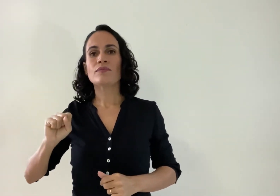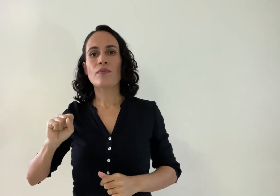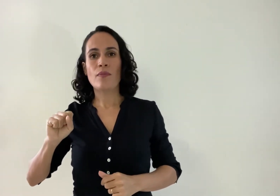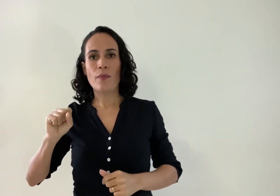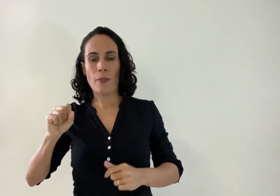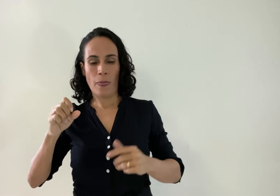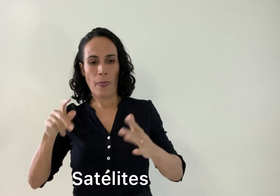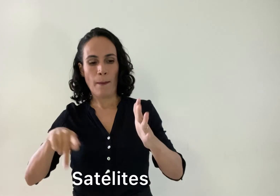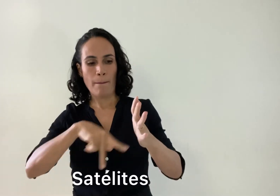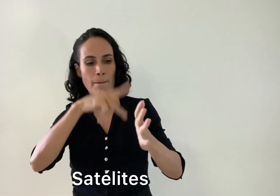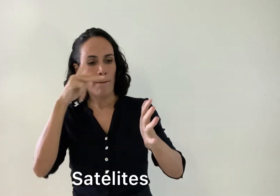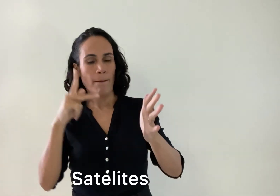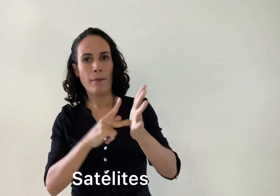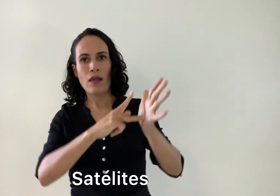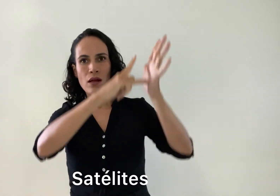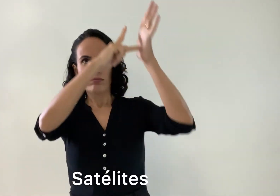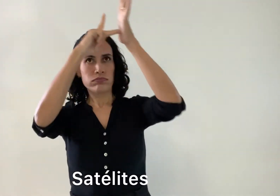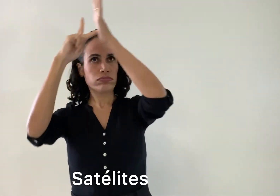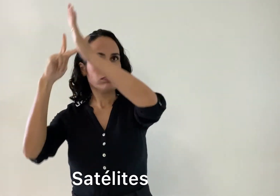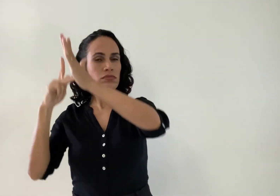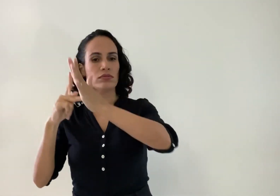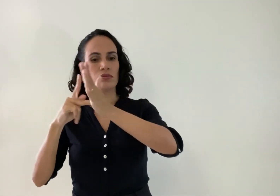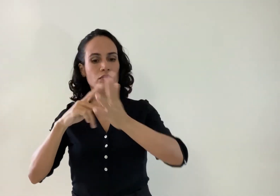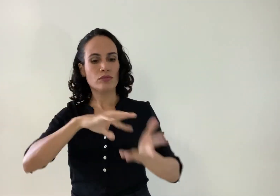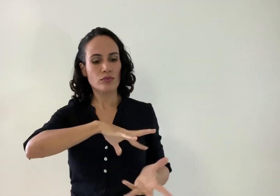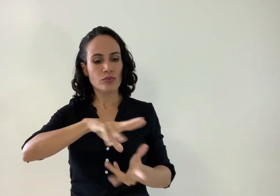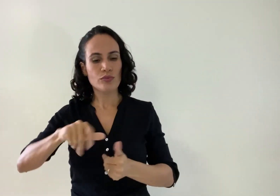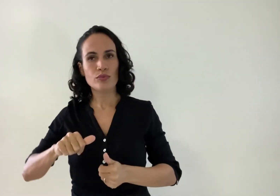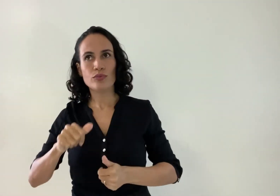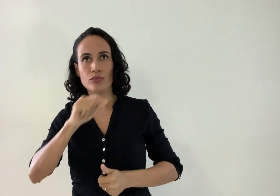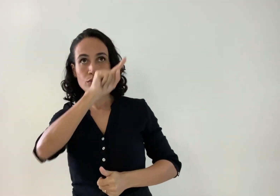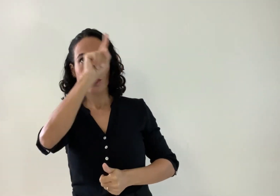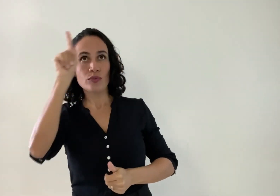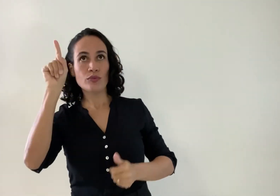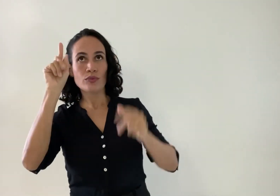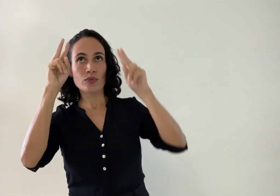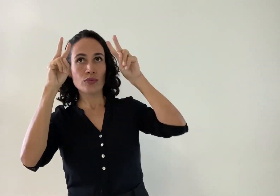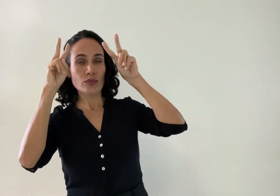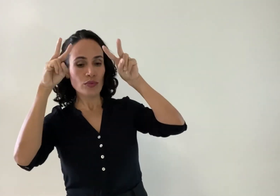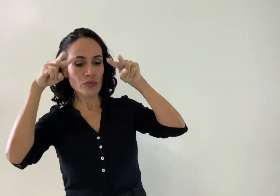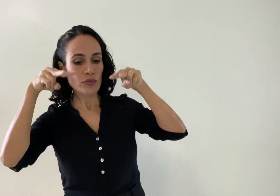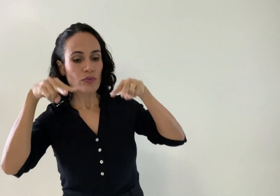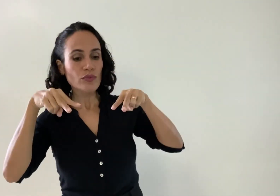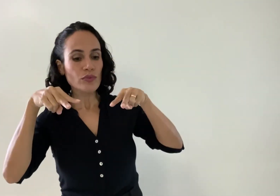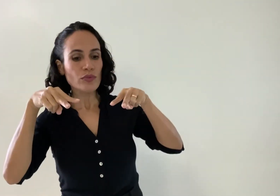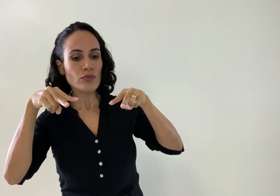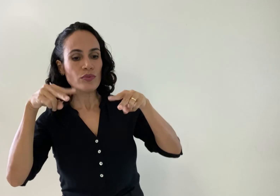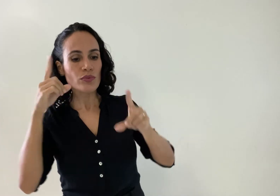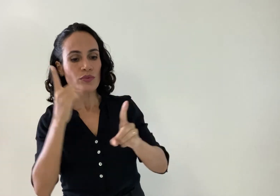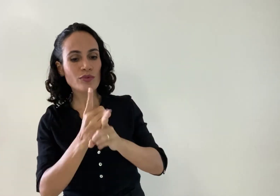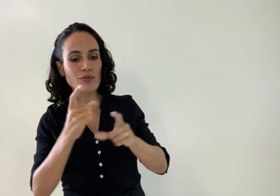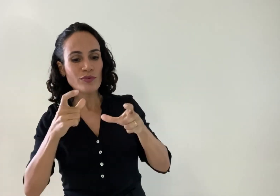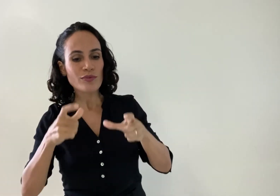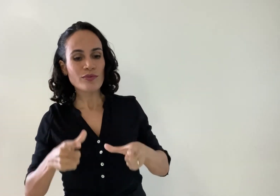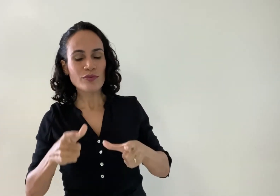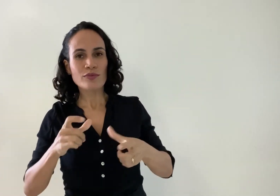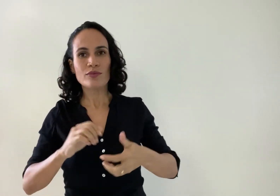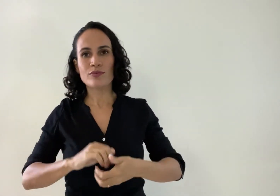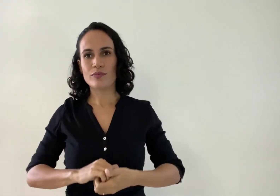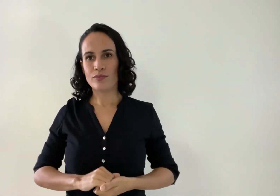noção. Olha só, o planeta Terra não é exatamente esférico como muita gente pensa. Ele pode ser classificado como